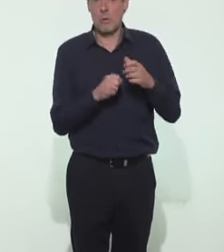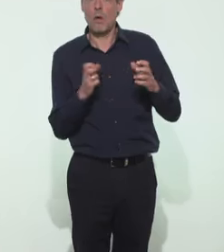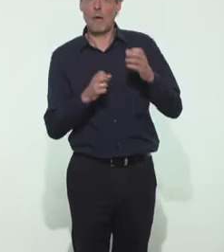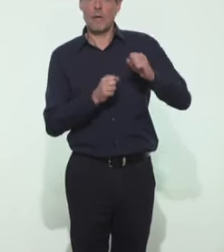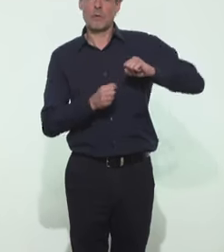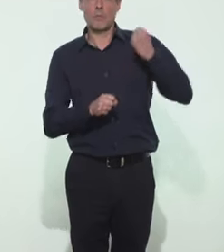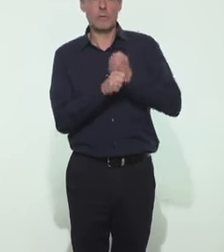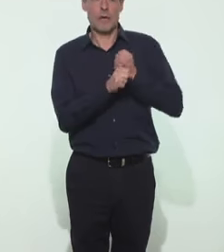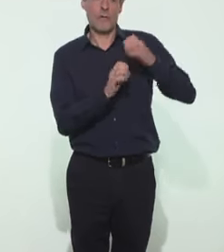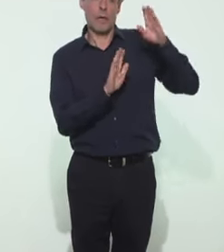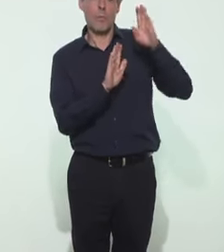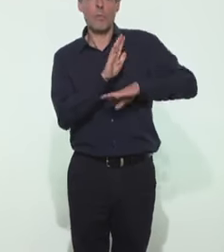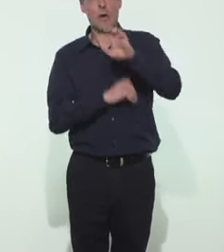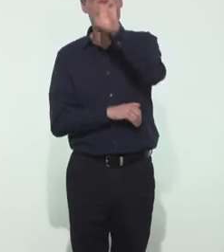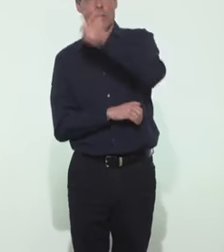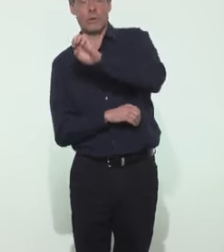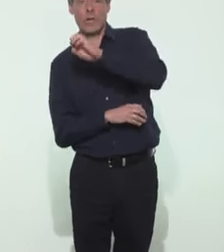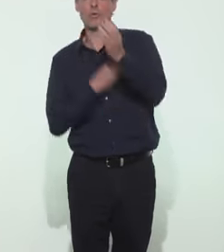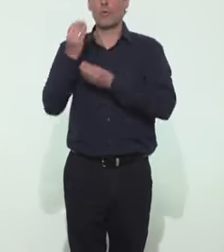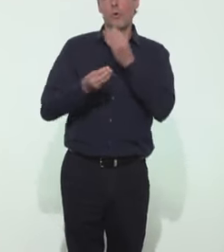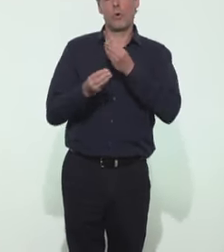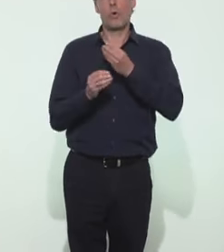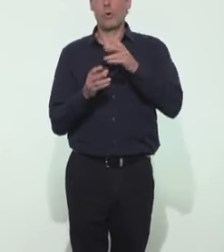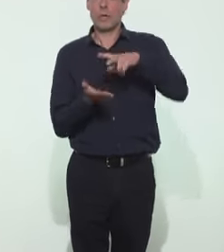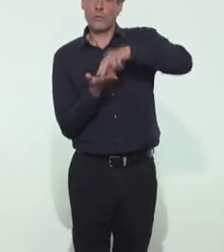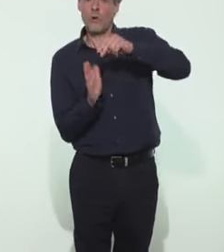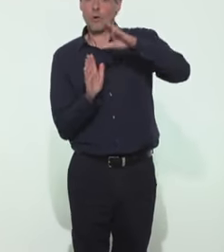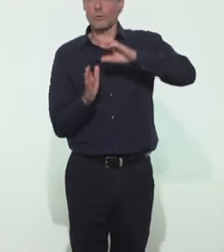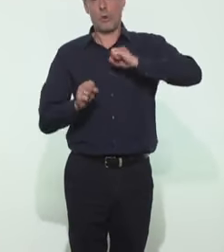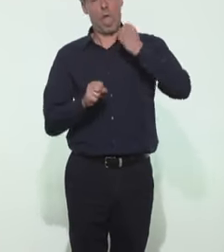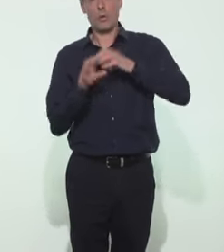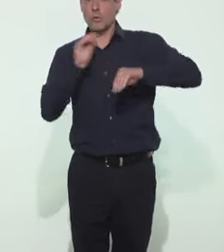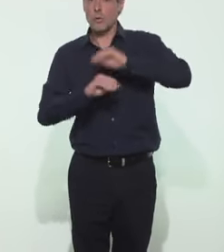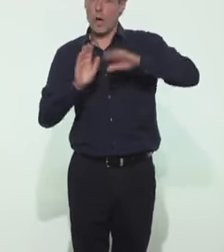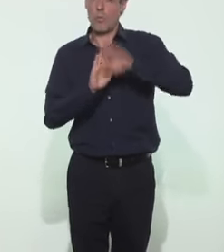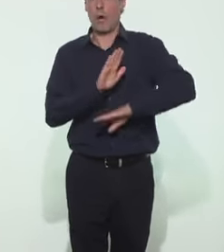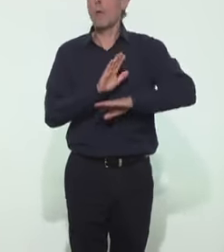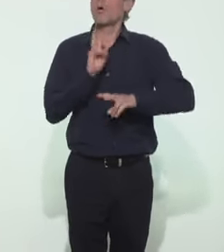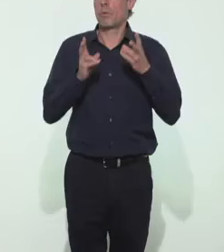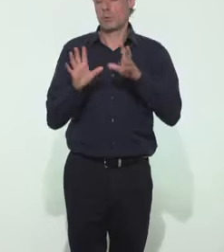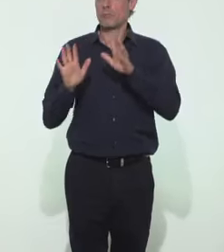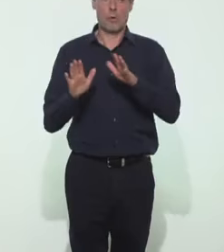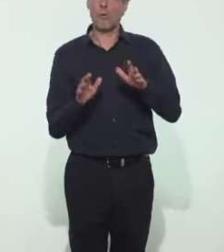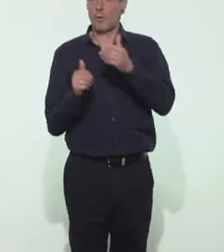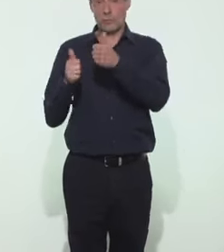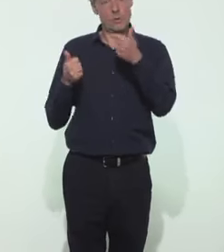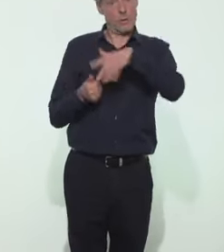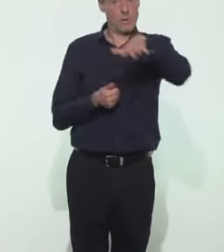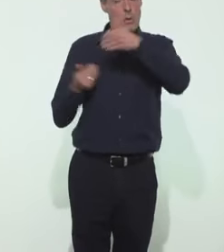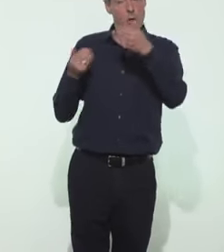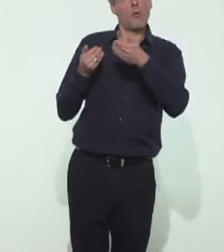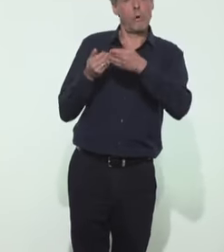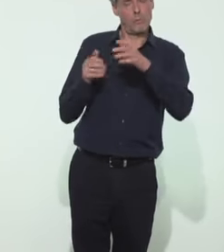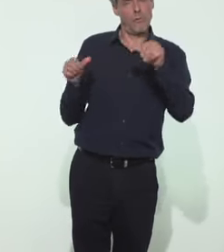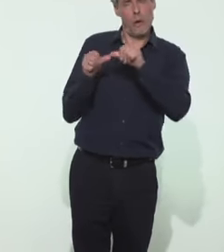de pression sur la région grand peine s'il ya un peu moins de pression sur l'île de france nous tenons une tiendrons compte évidemment des demandes effectuées par